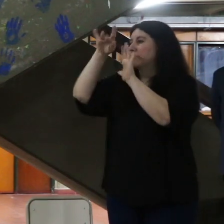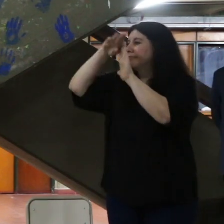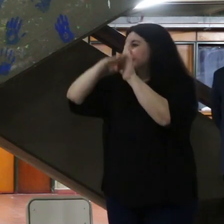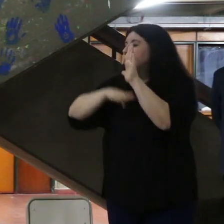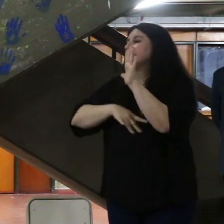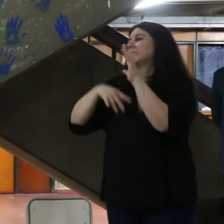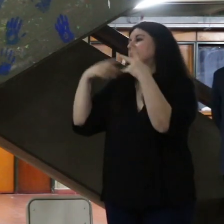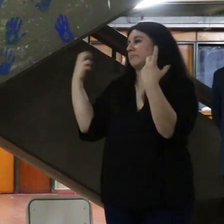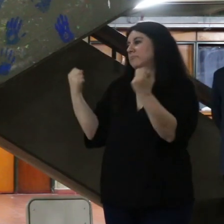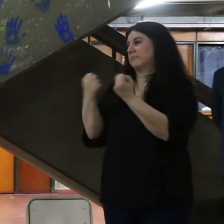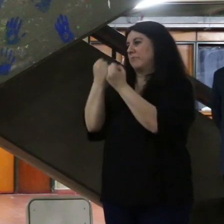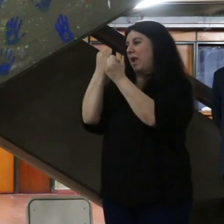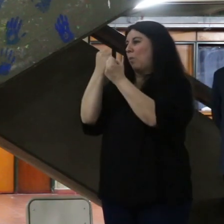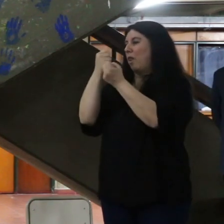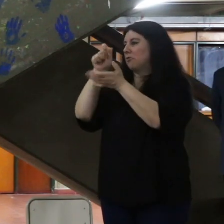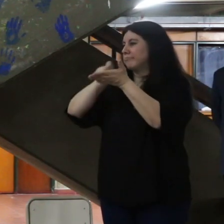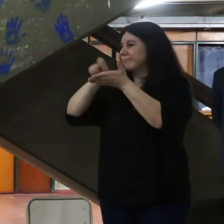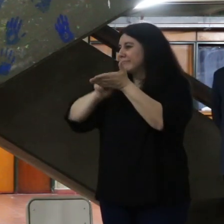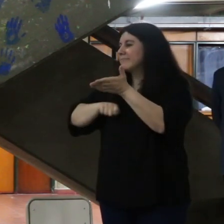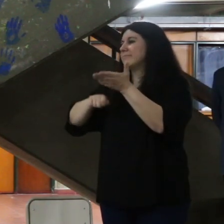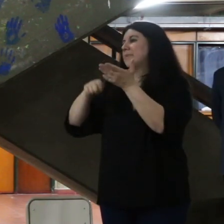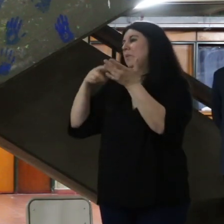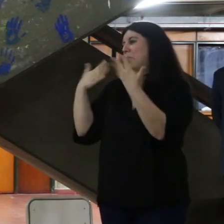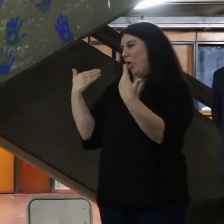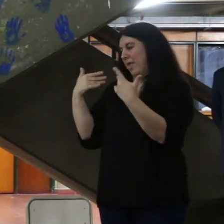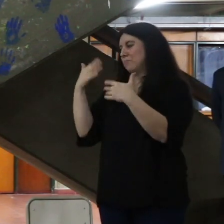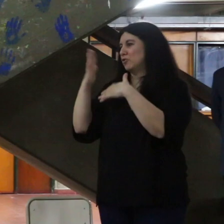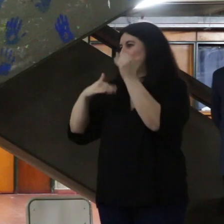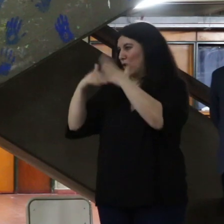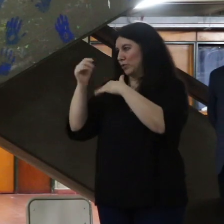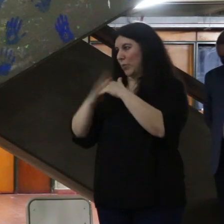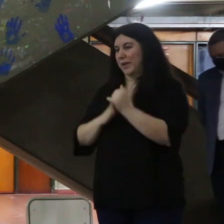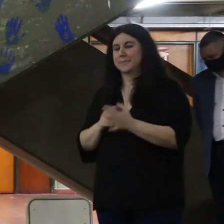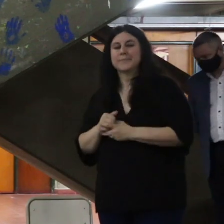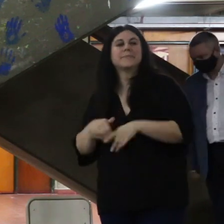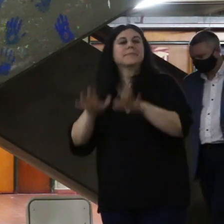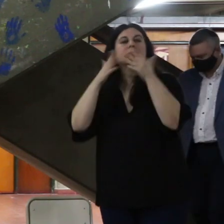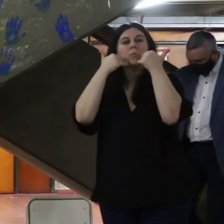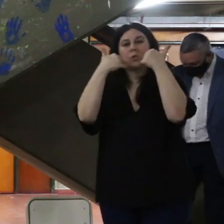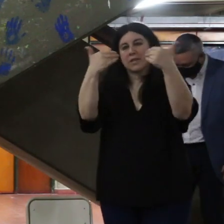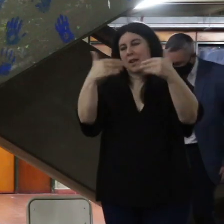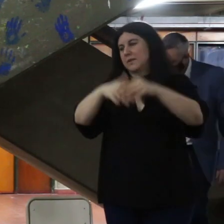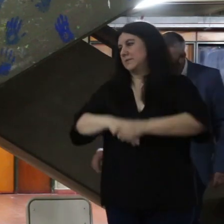bien ponen los pibes y las pibas ahí. Bueno, muchas gracias.